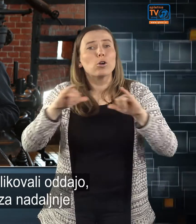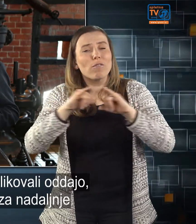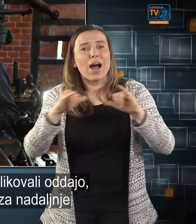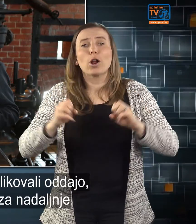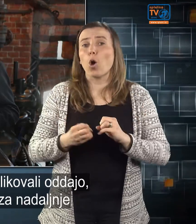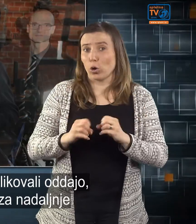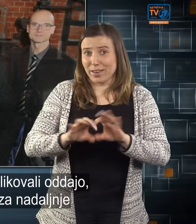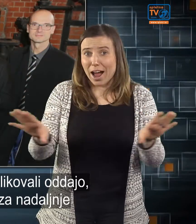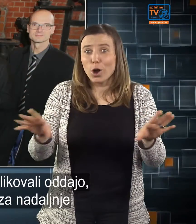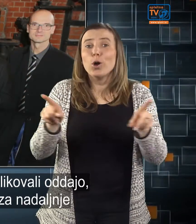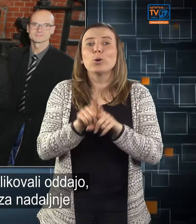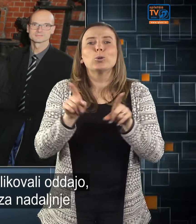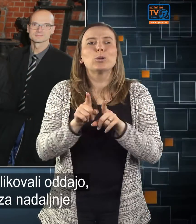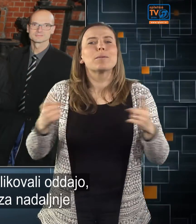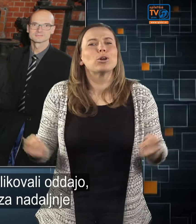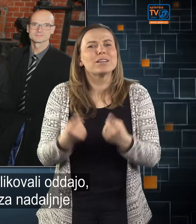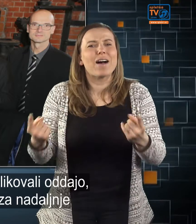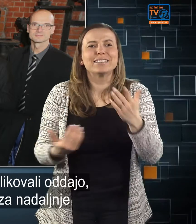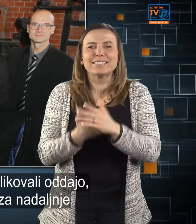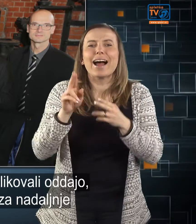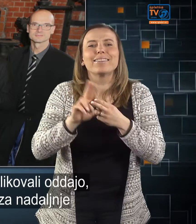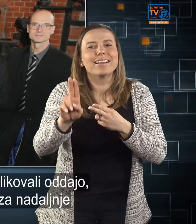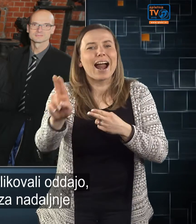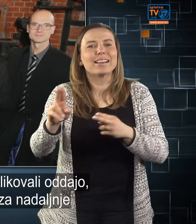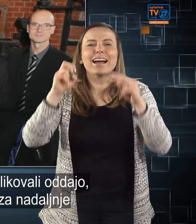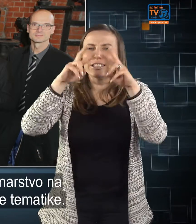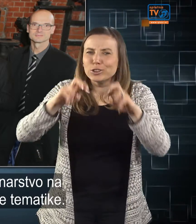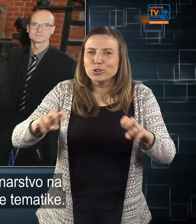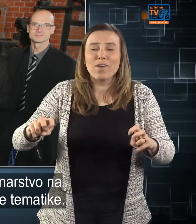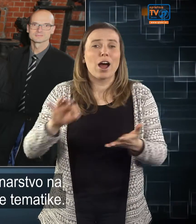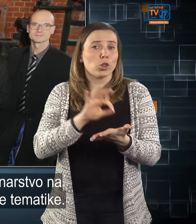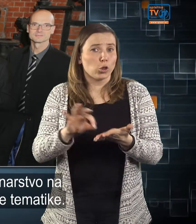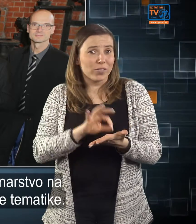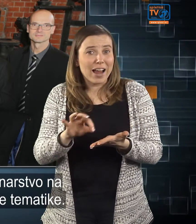tudi motivacija za nadaljnje raziskovalno novinarstvo na področju